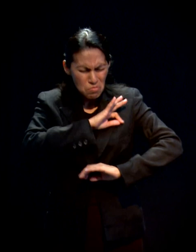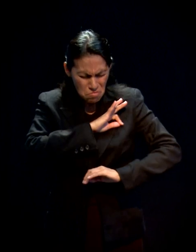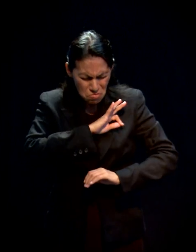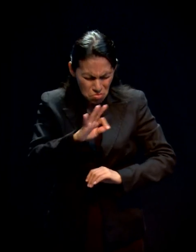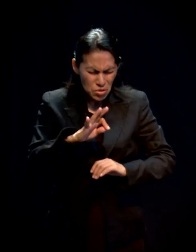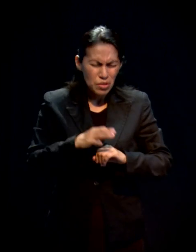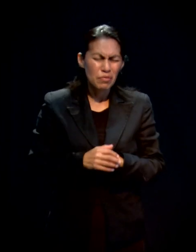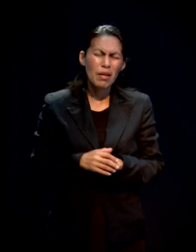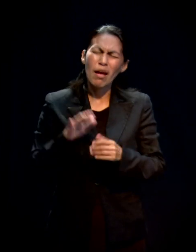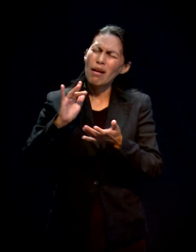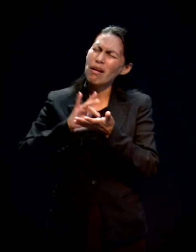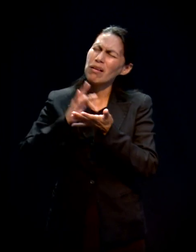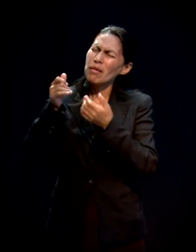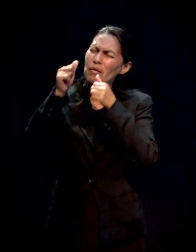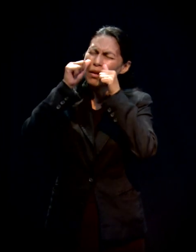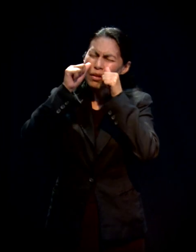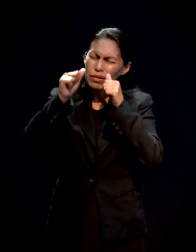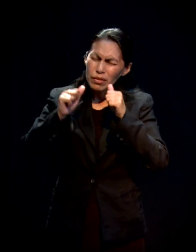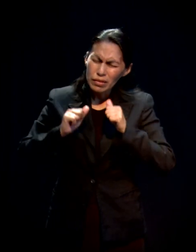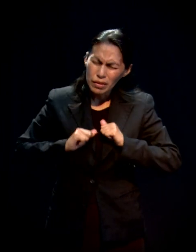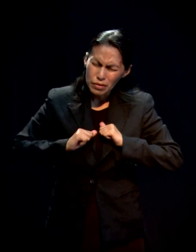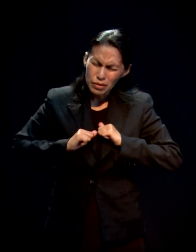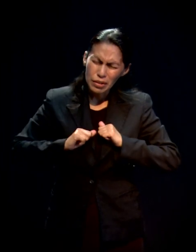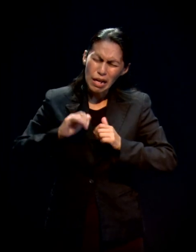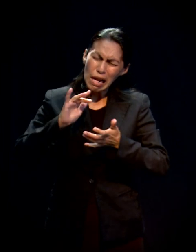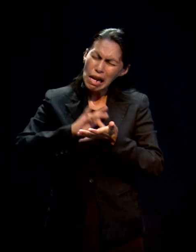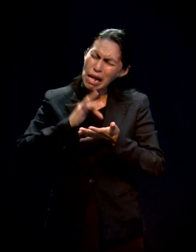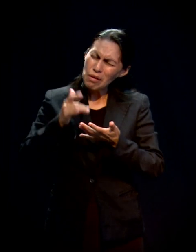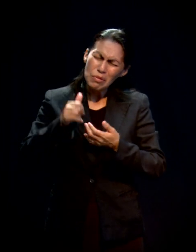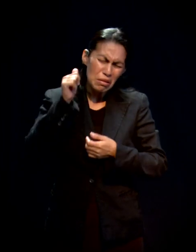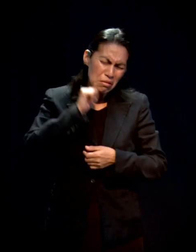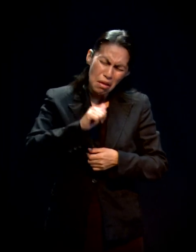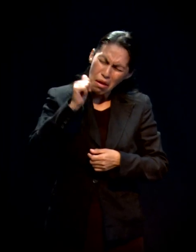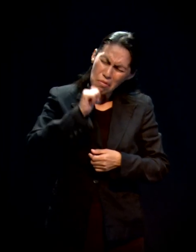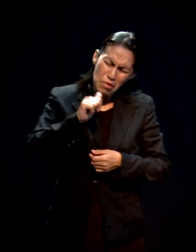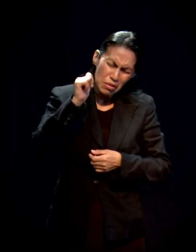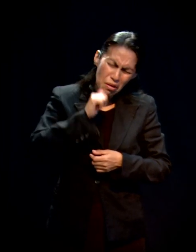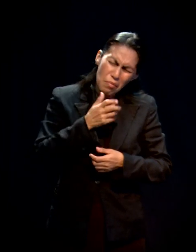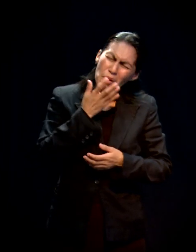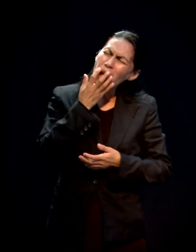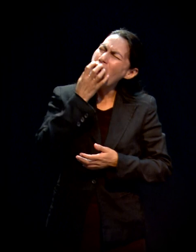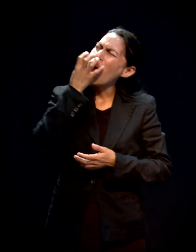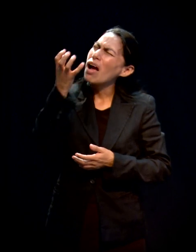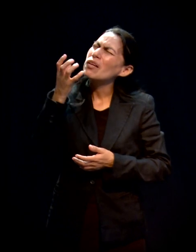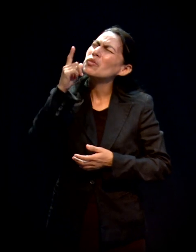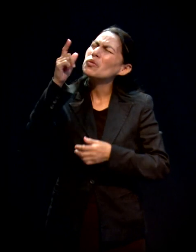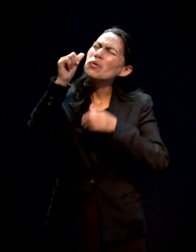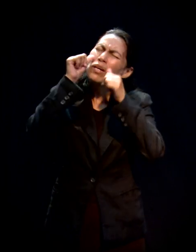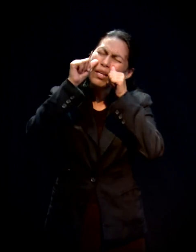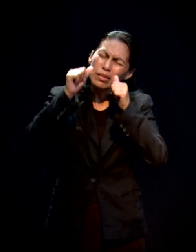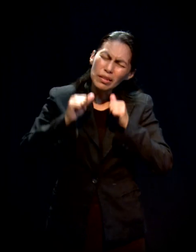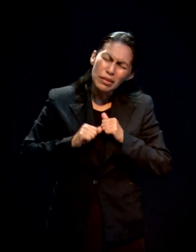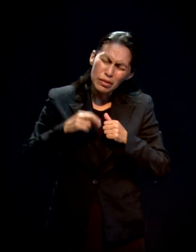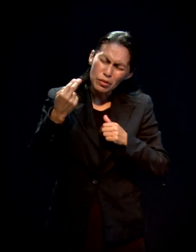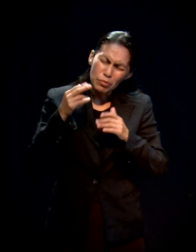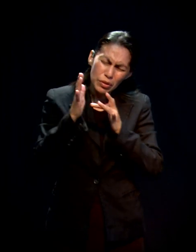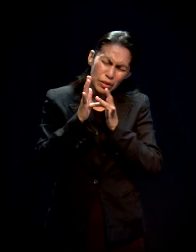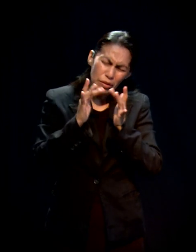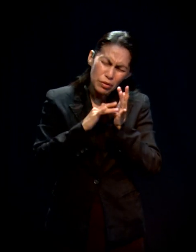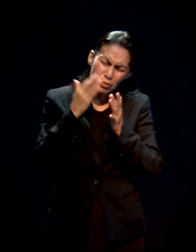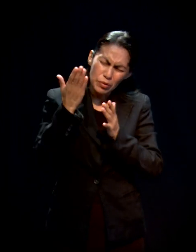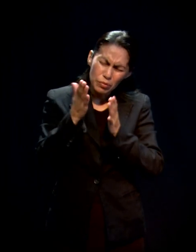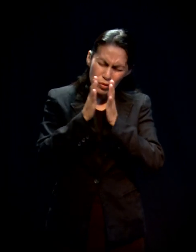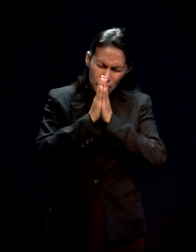y porque sin duda alguna nos escuchas durante todo el tiempo que clamamos a ti en jesús oramos amén